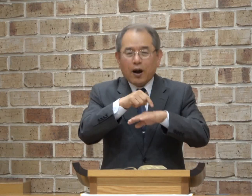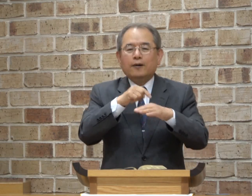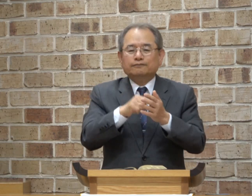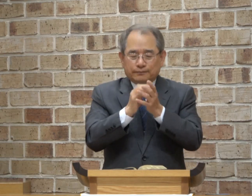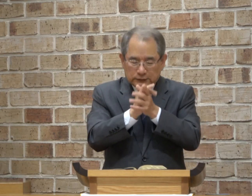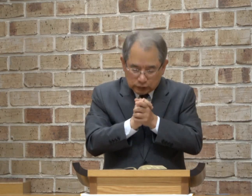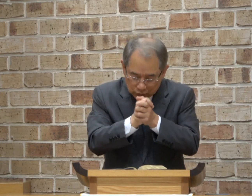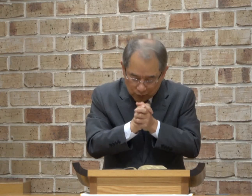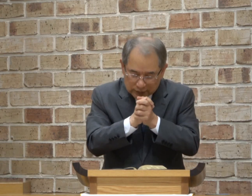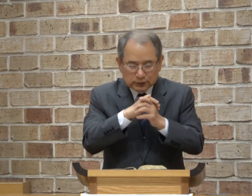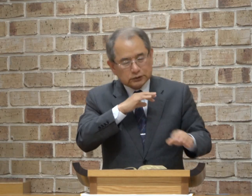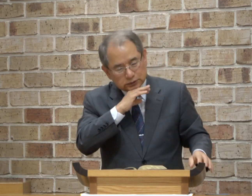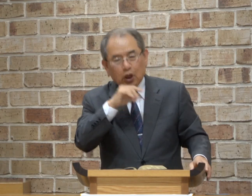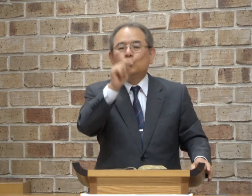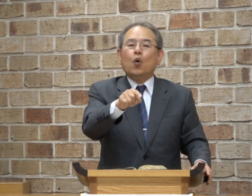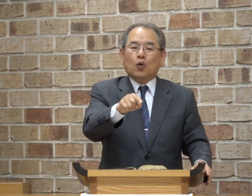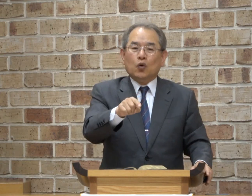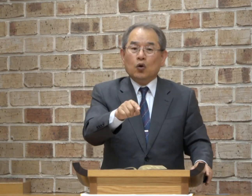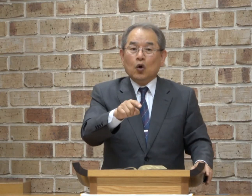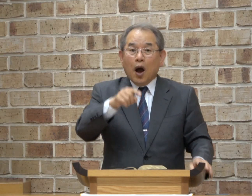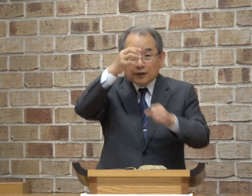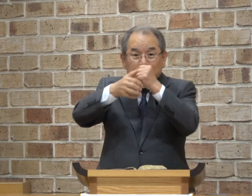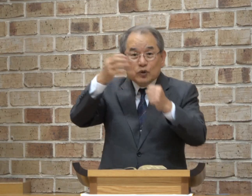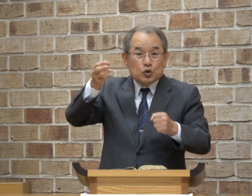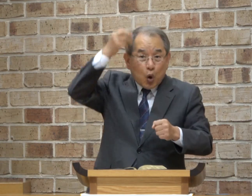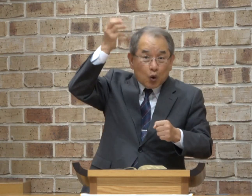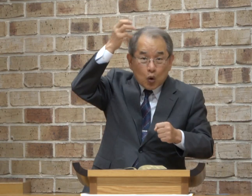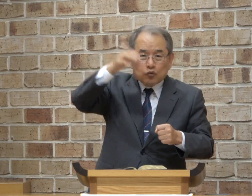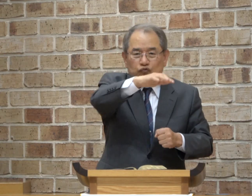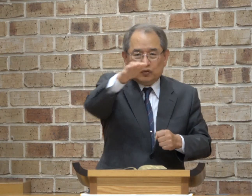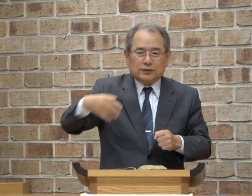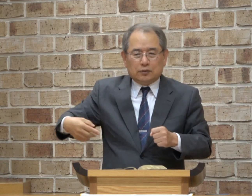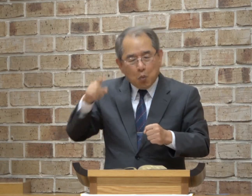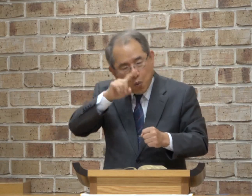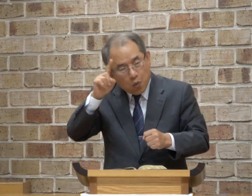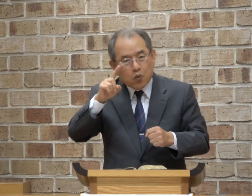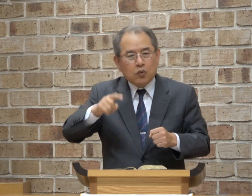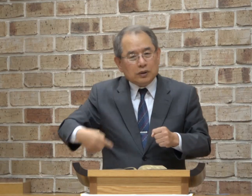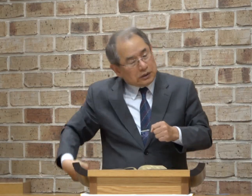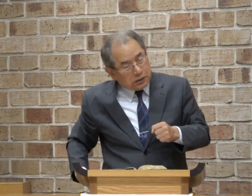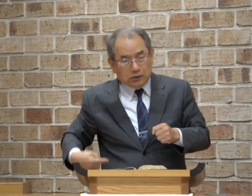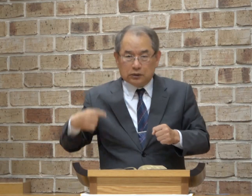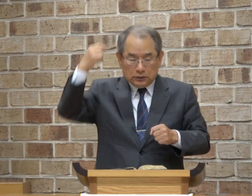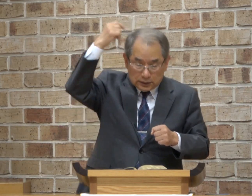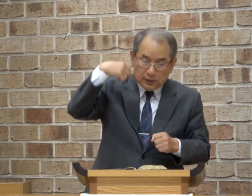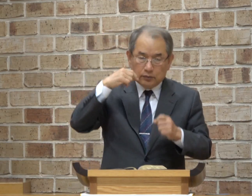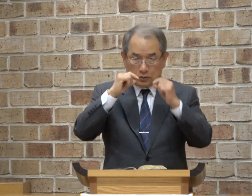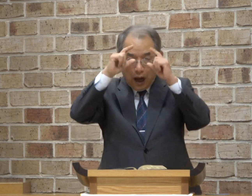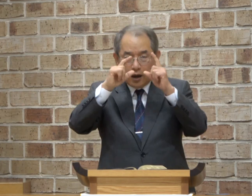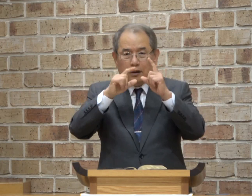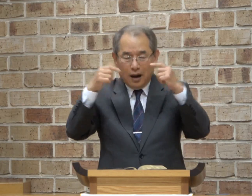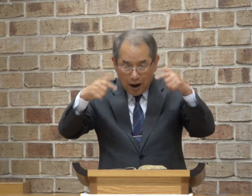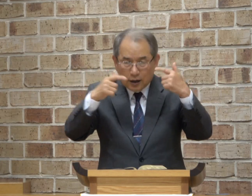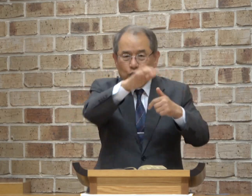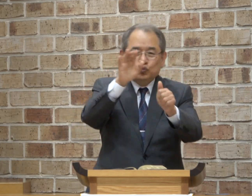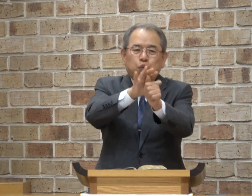하나님 앞에 겸손한 마음으로 기도하고 기도할 때 성령님께서 우리에게 깨닫게 하시는